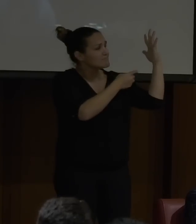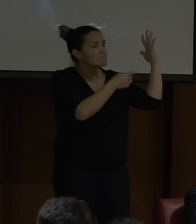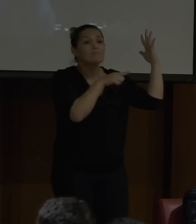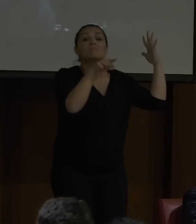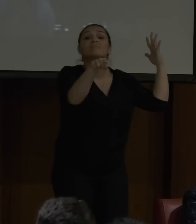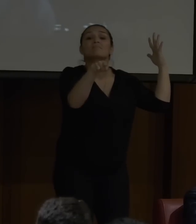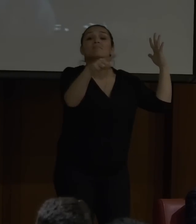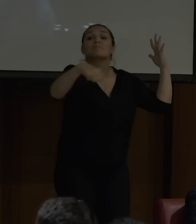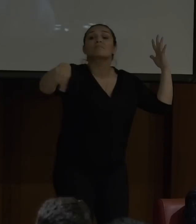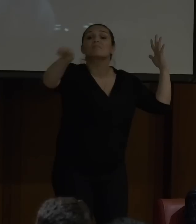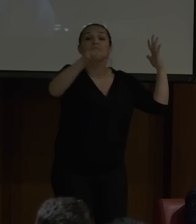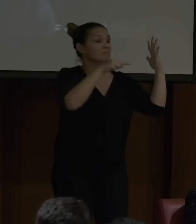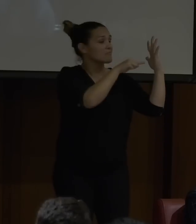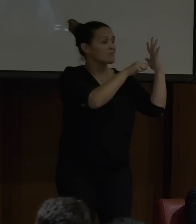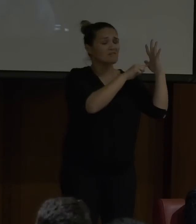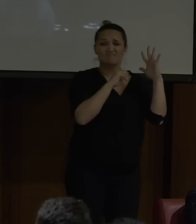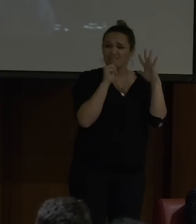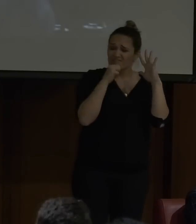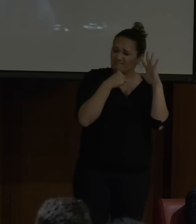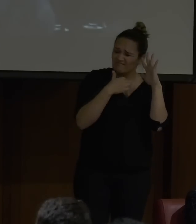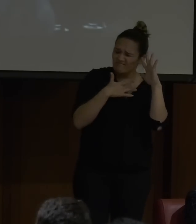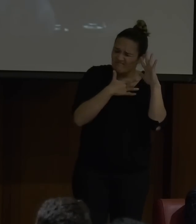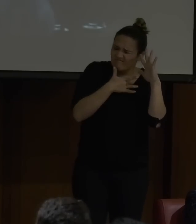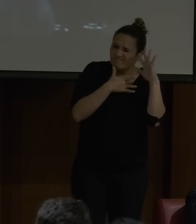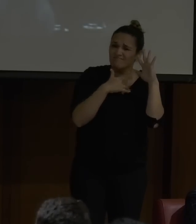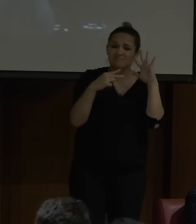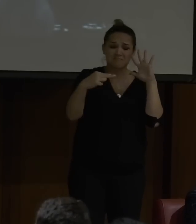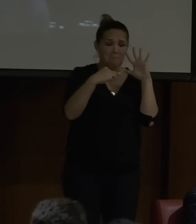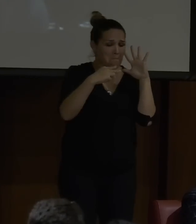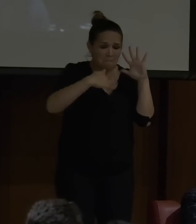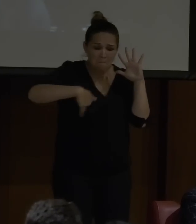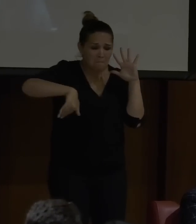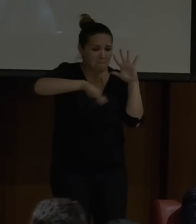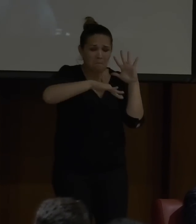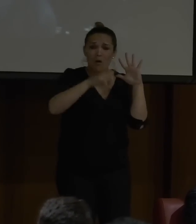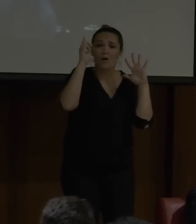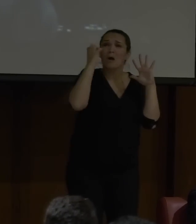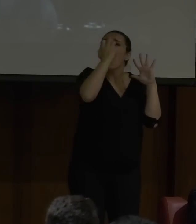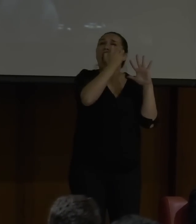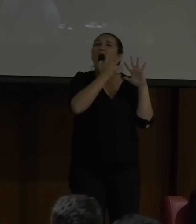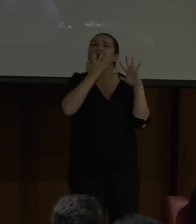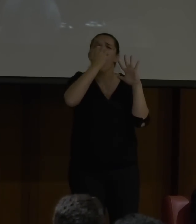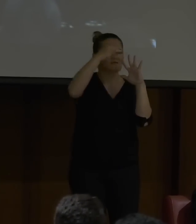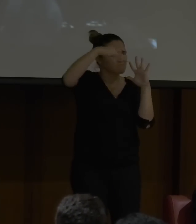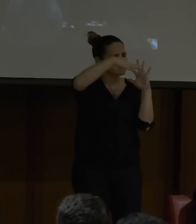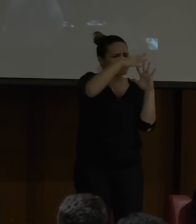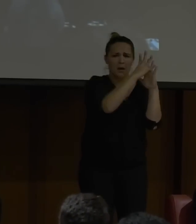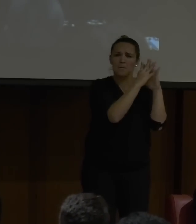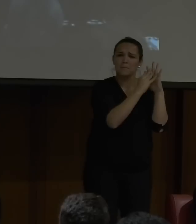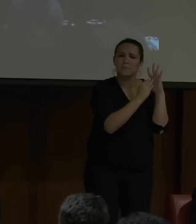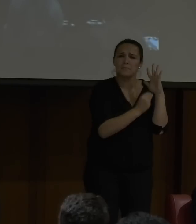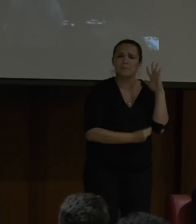en ese instante sufren la honda herida que les produce el verano, en esos meses